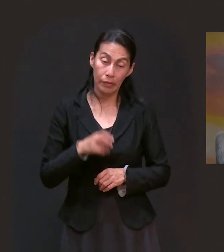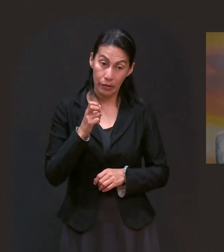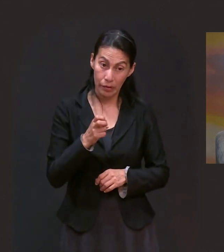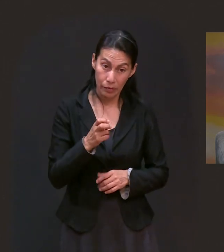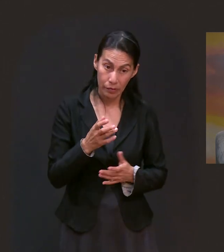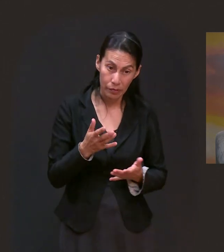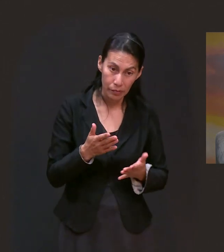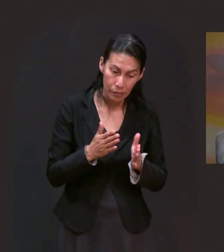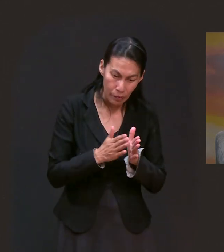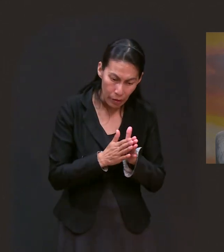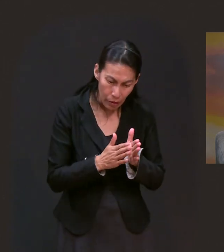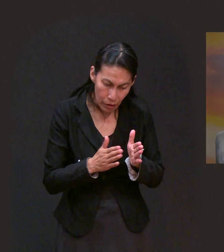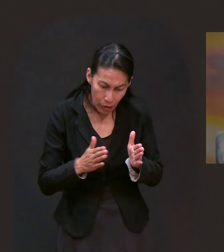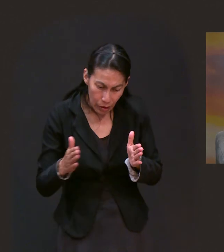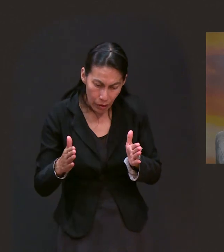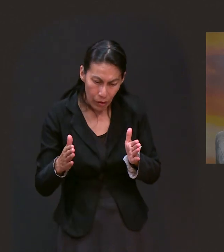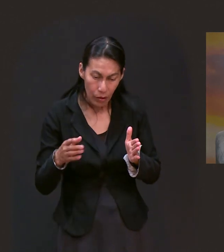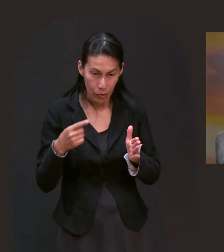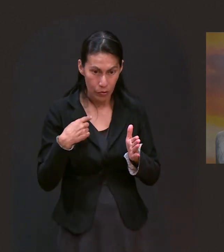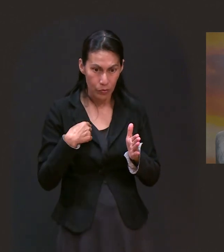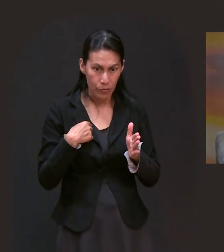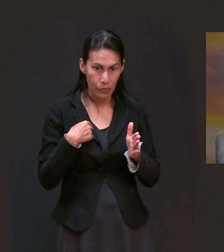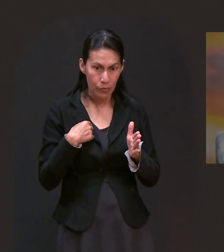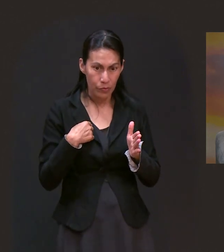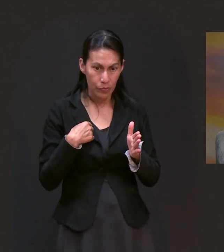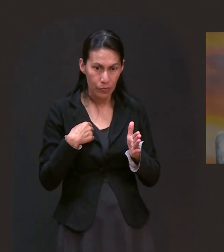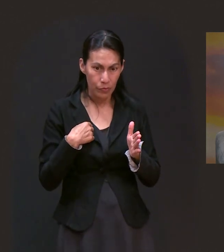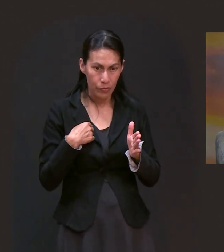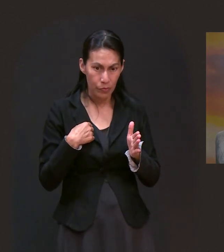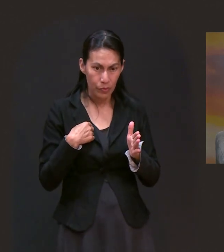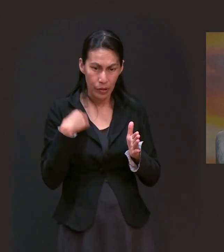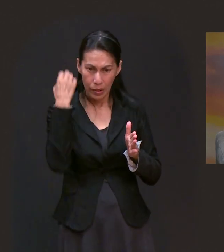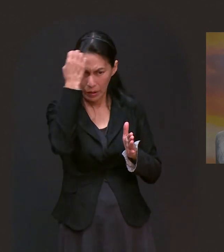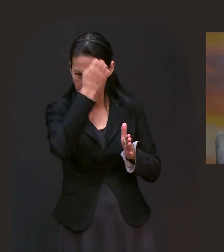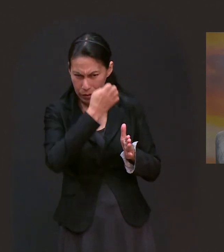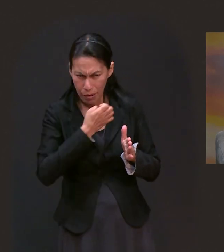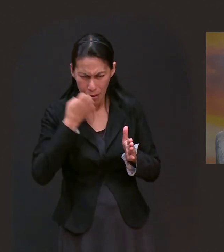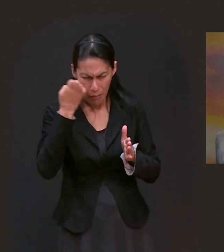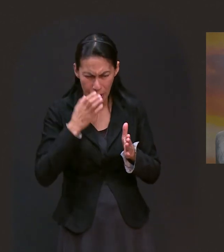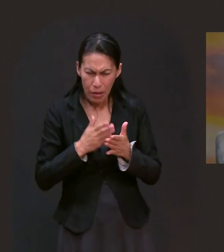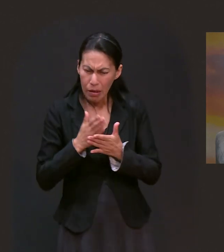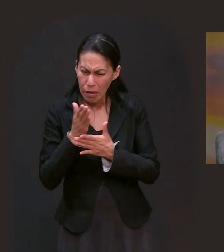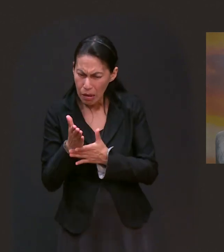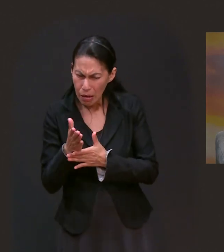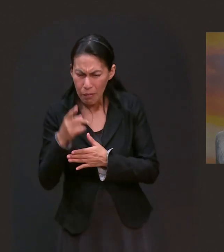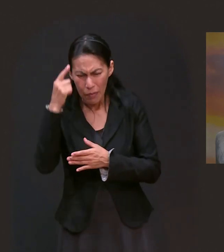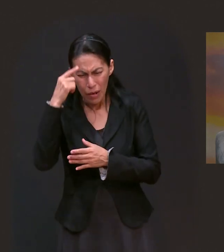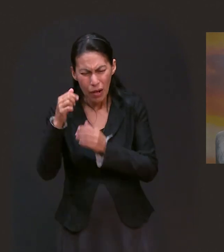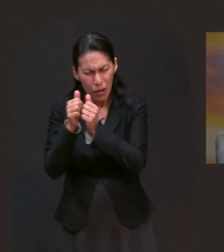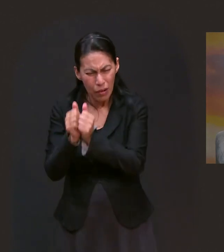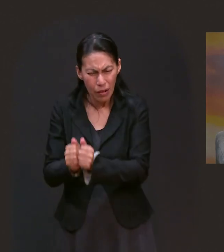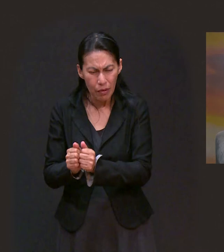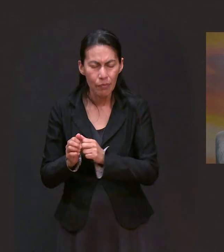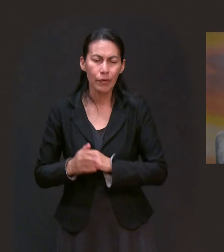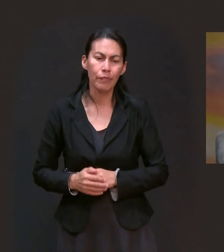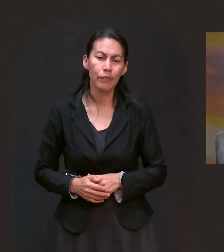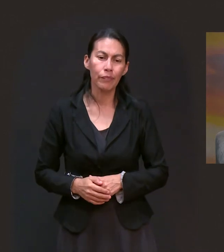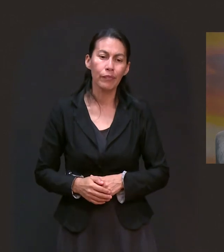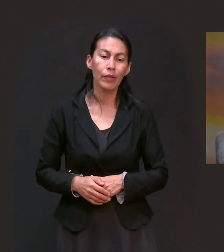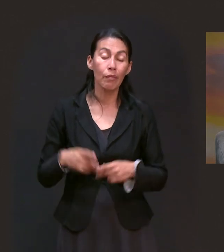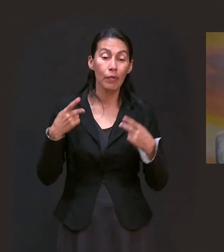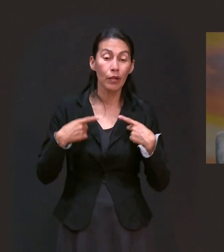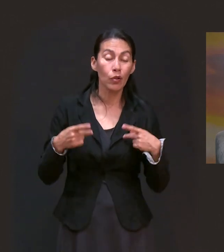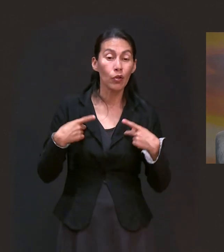nacional y demás entonces en ese periodo donde iba a proyectar me para la exámenes de